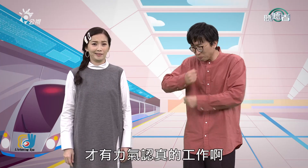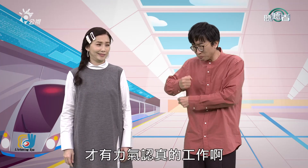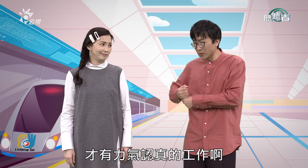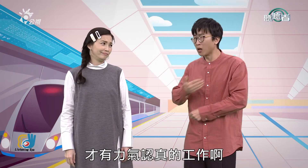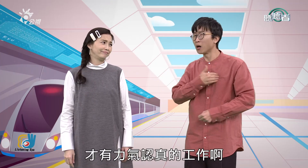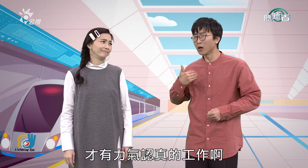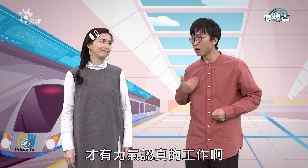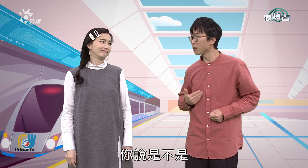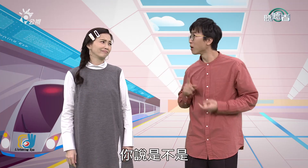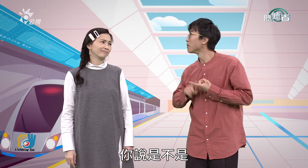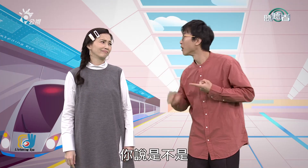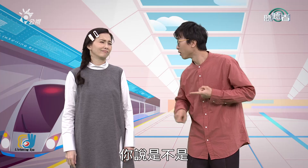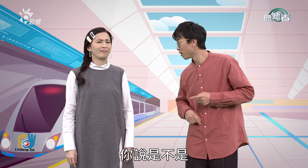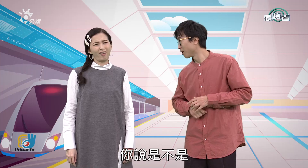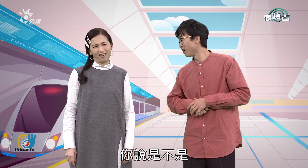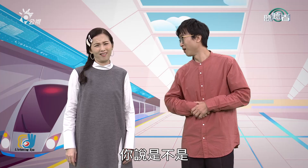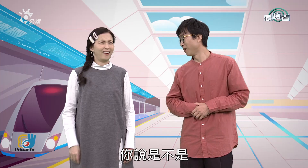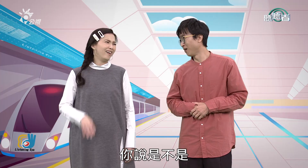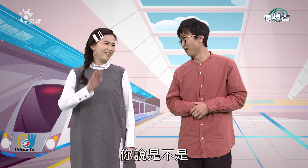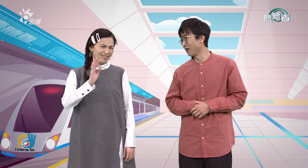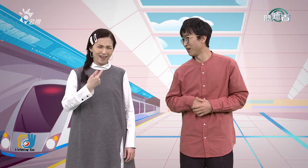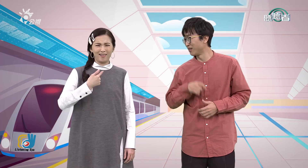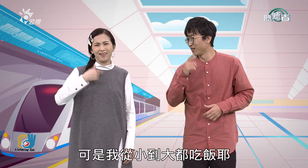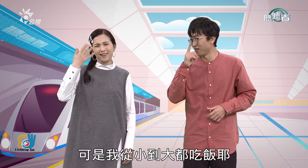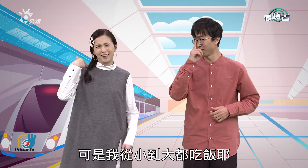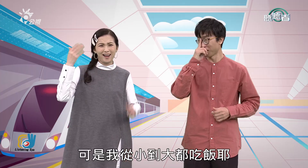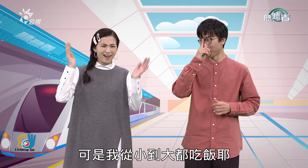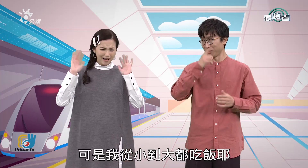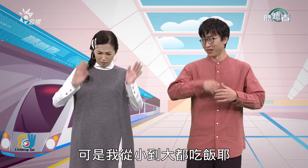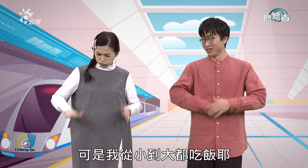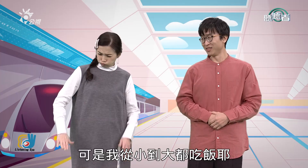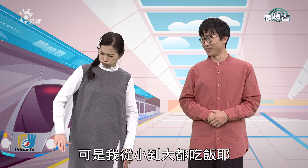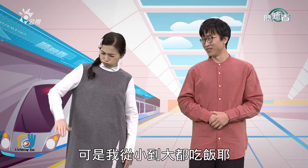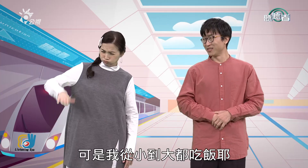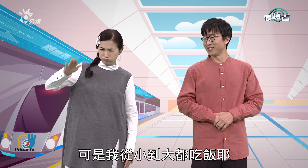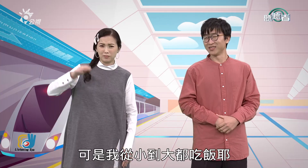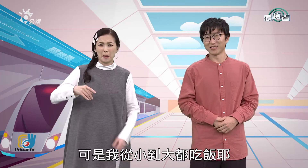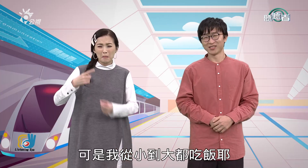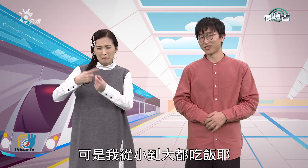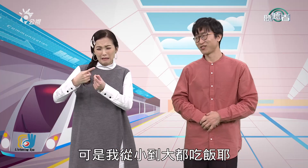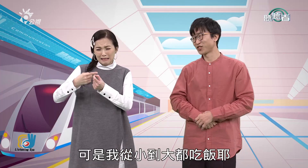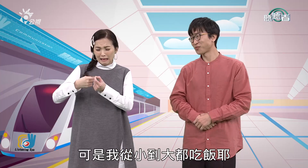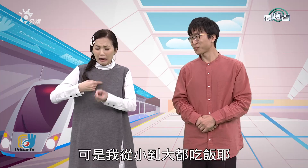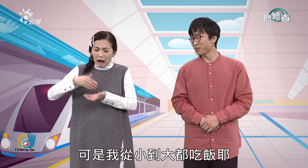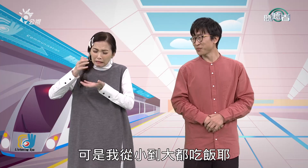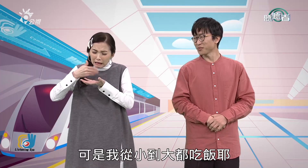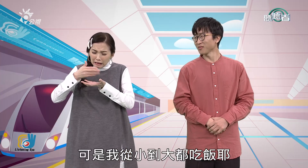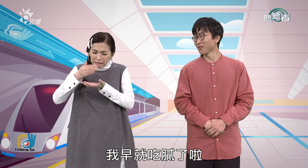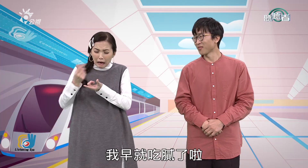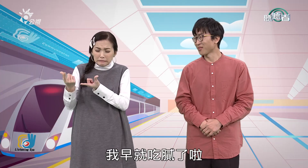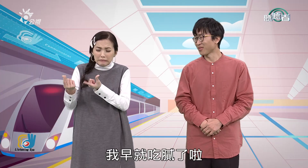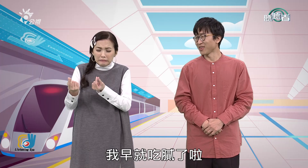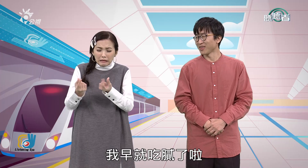工作啊，你说是不是？ 可是我从小到大都吃饭，我早就